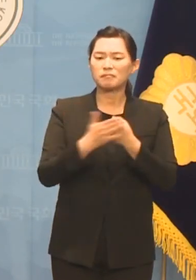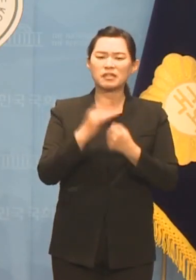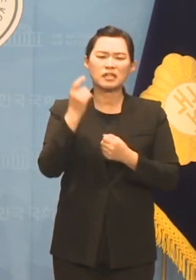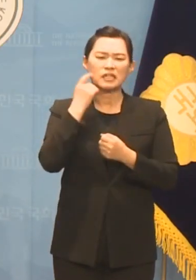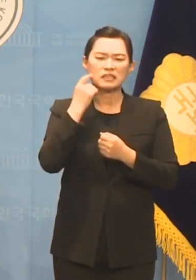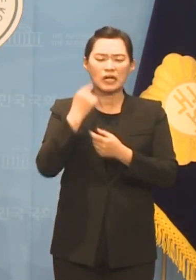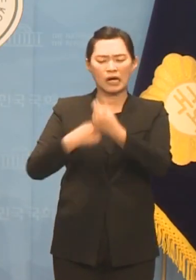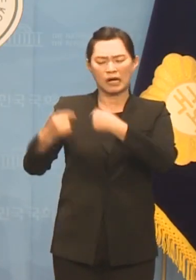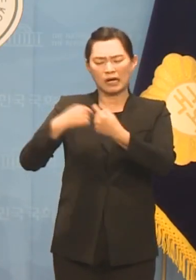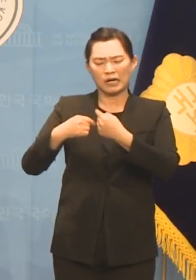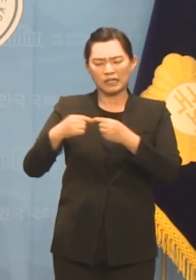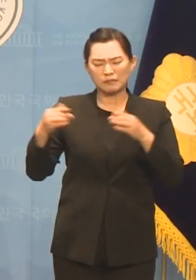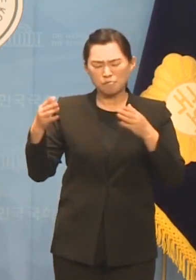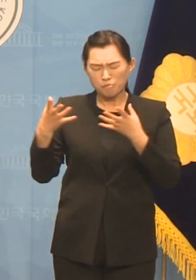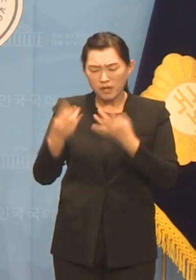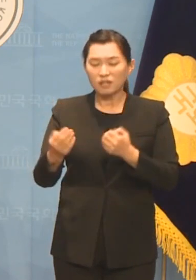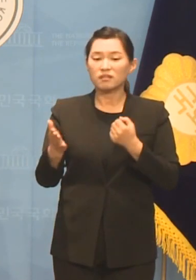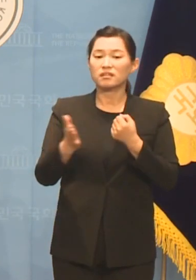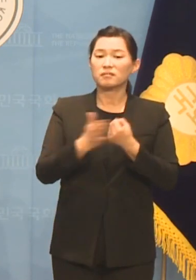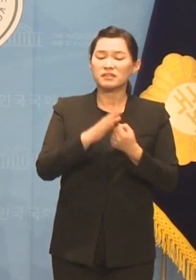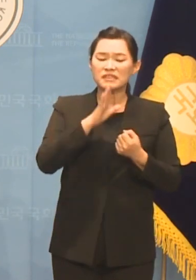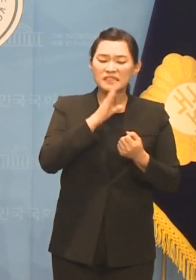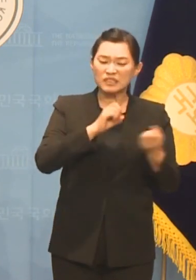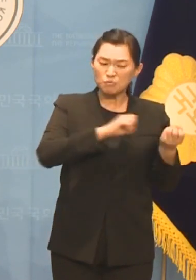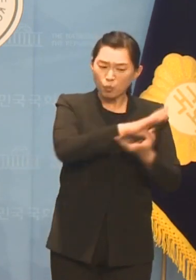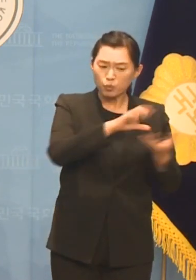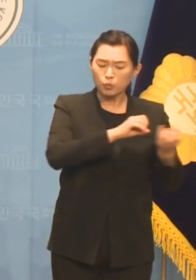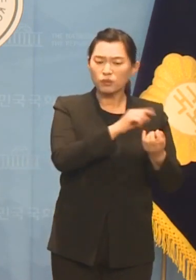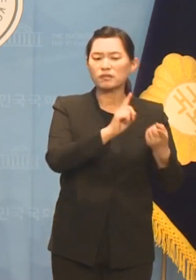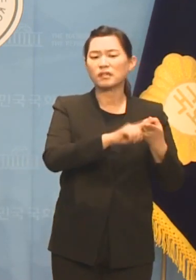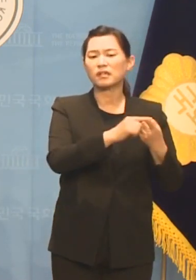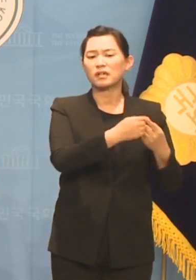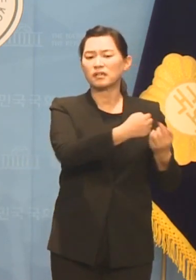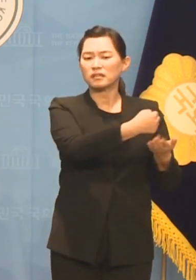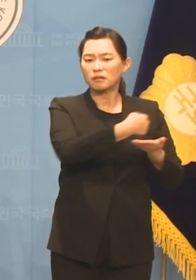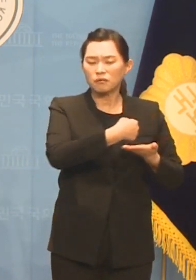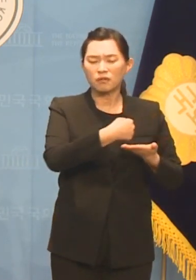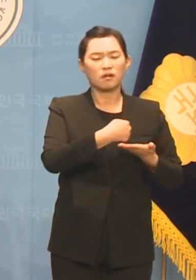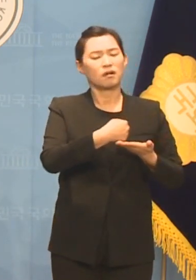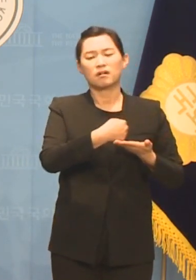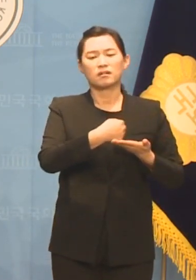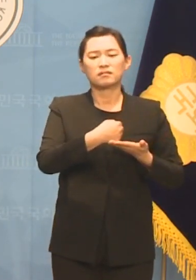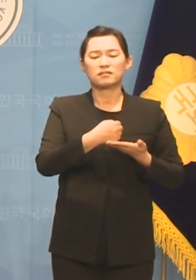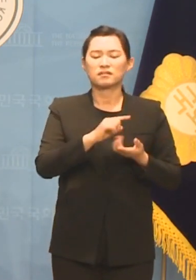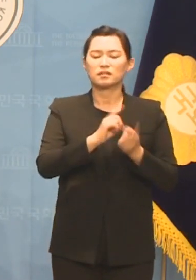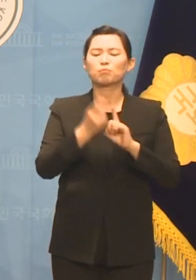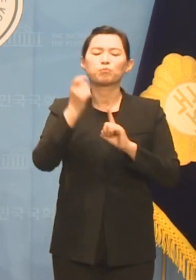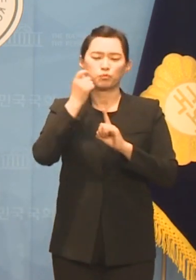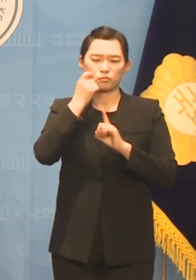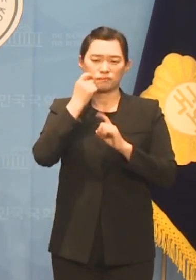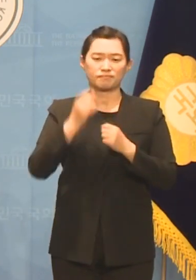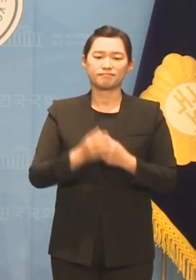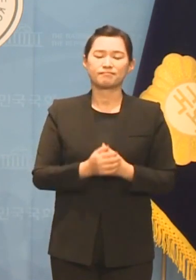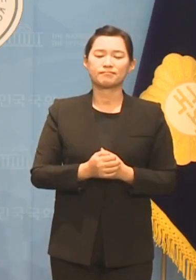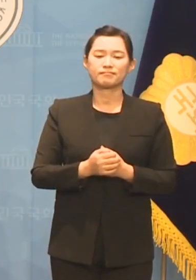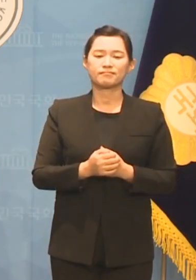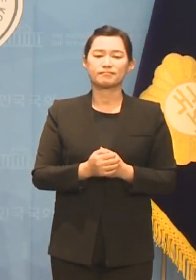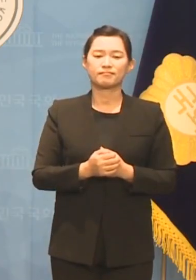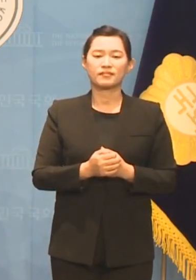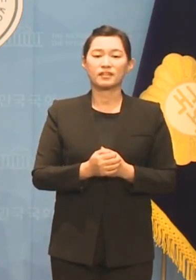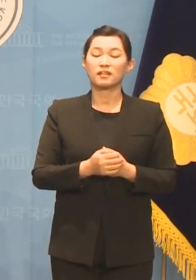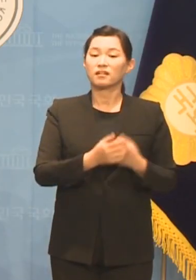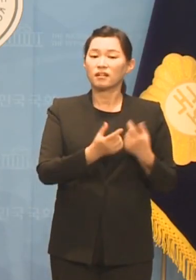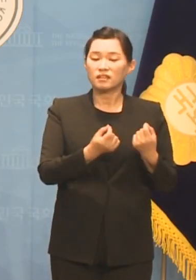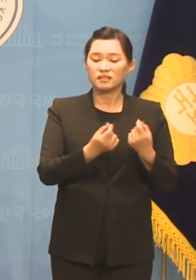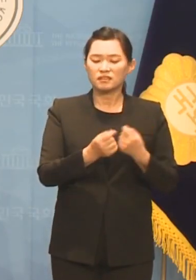제보가 집중되어 실제 폭동 모의 제보를 대체하지 못하는 결과로 이어지기도 했습니다. 이와